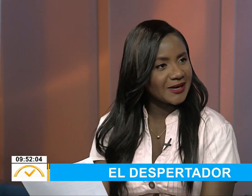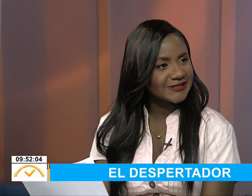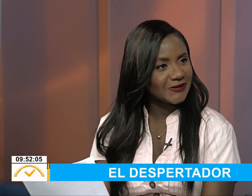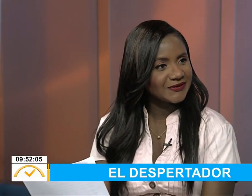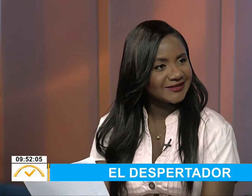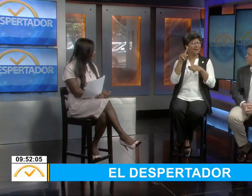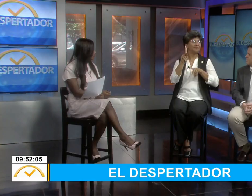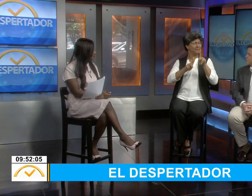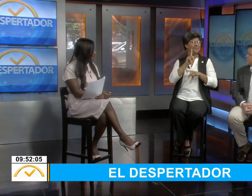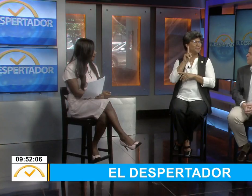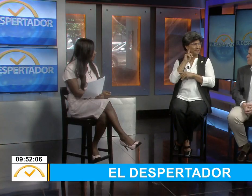población. Juana.